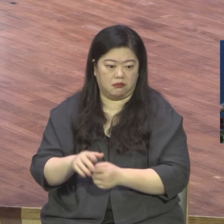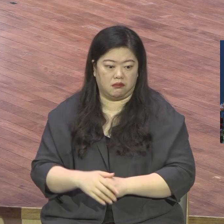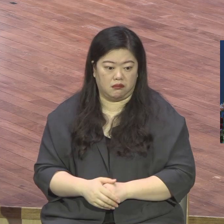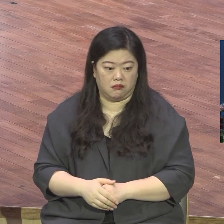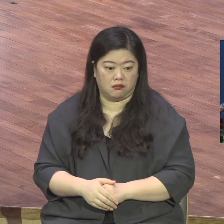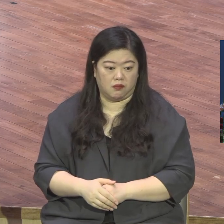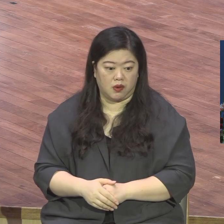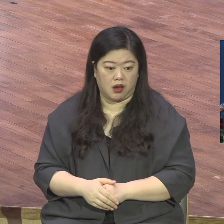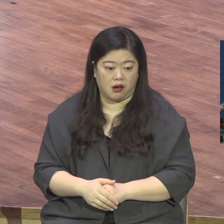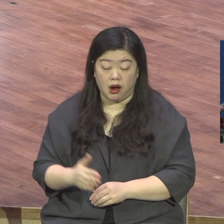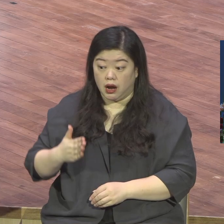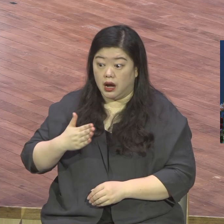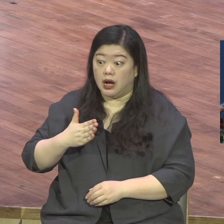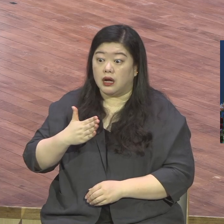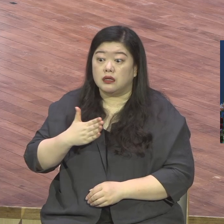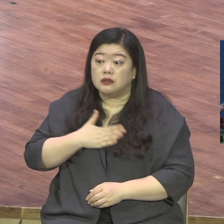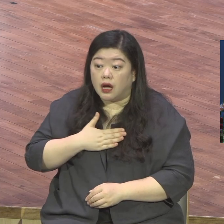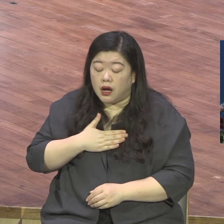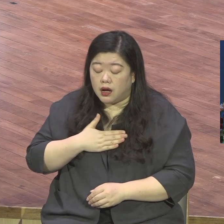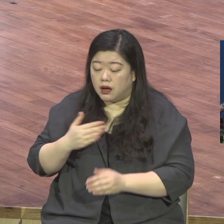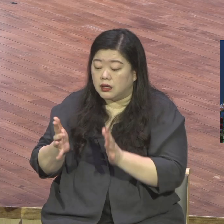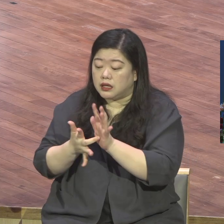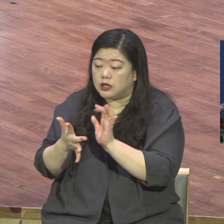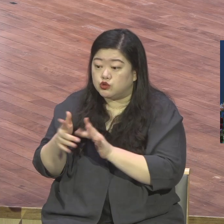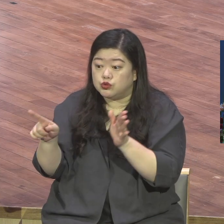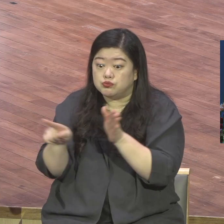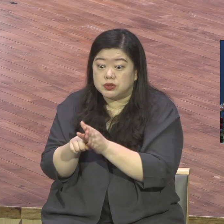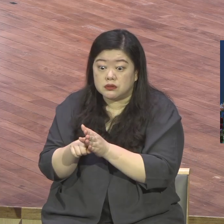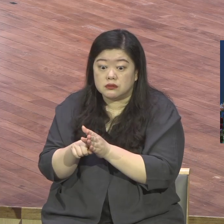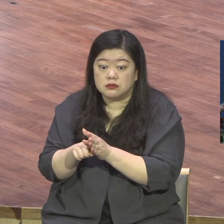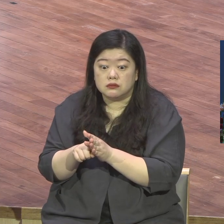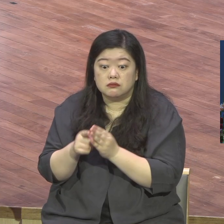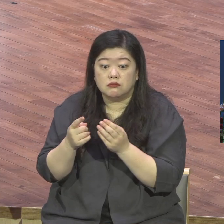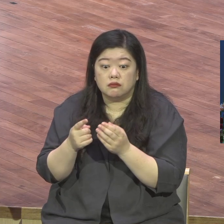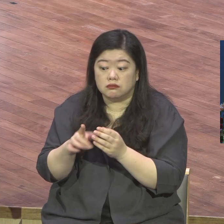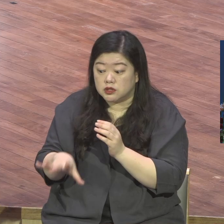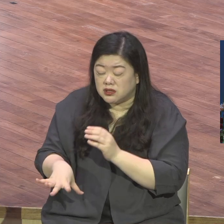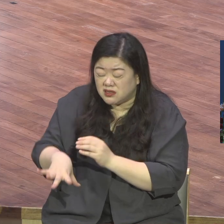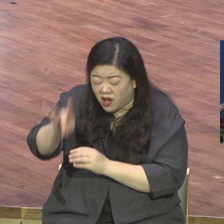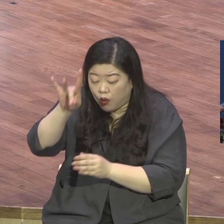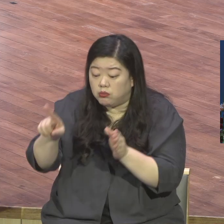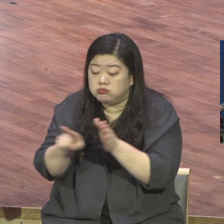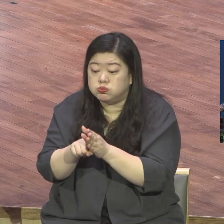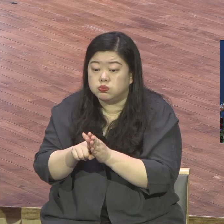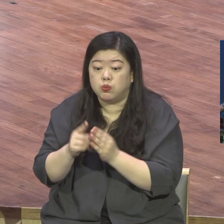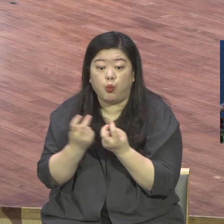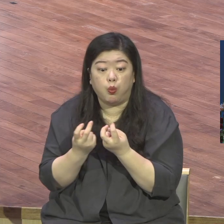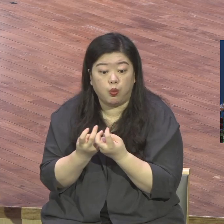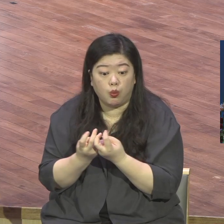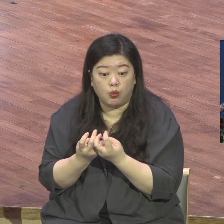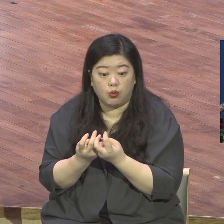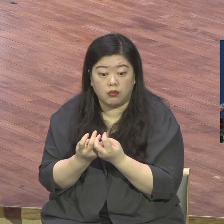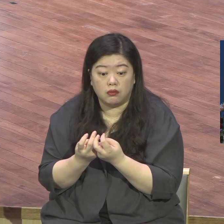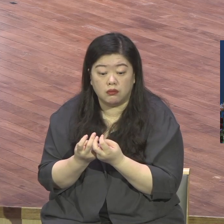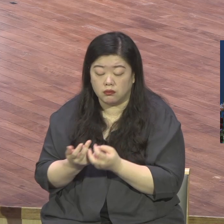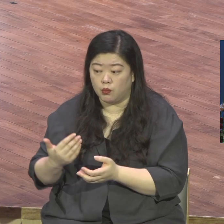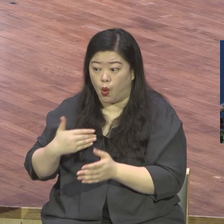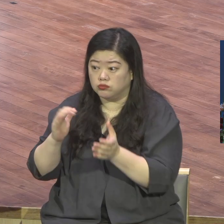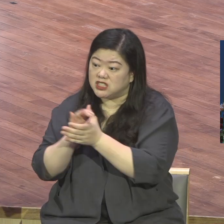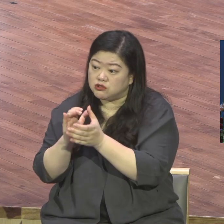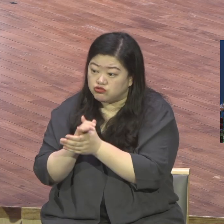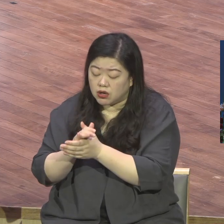헌신한 분이 있어요. 그분이 남편이든지 마누라든지 자식이든지 가까운 친구든지 전혀 모르는 사람이든지